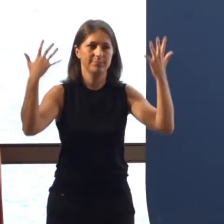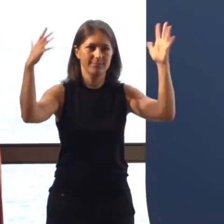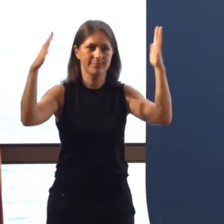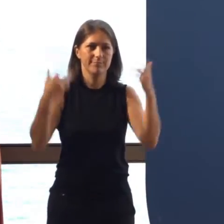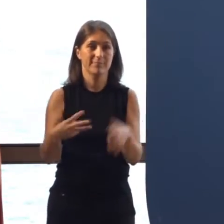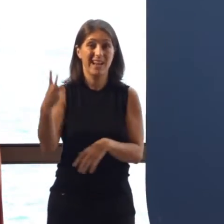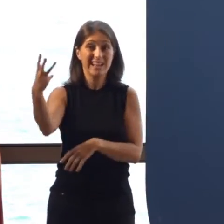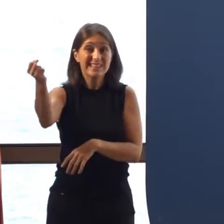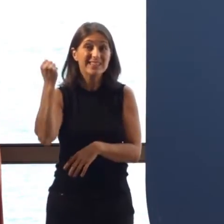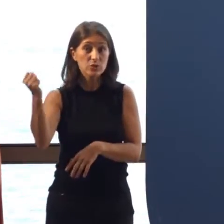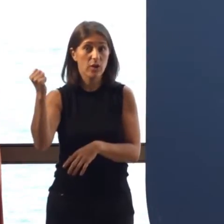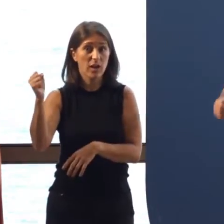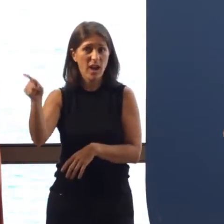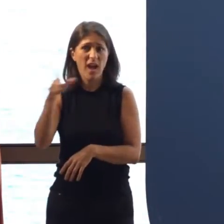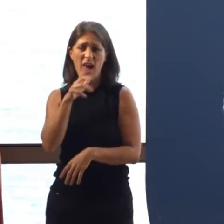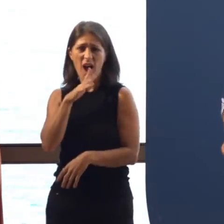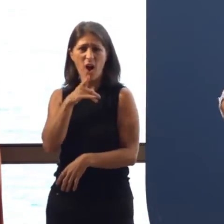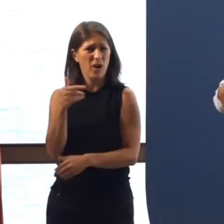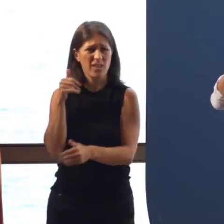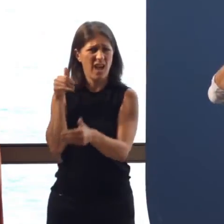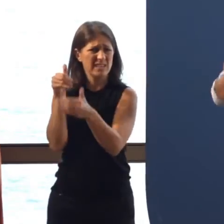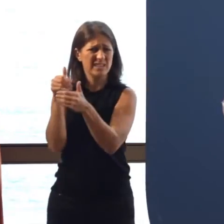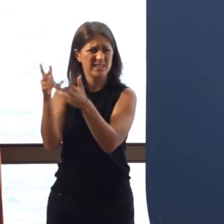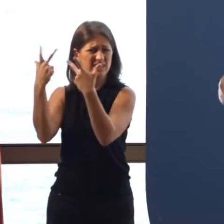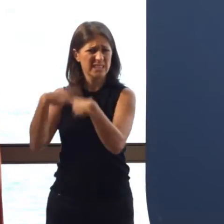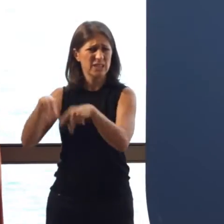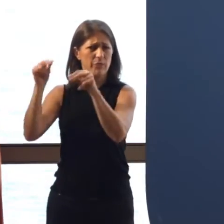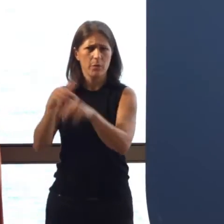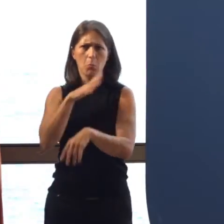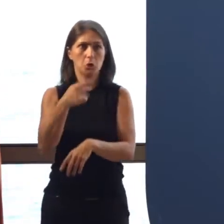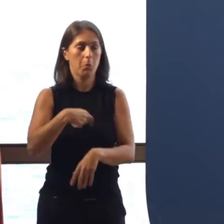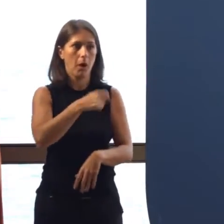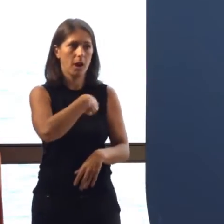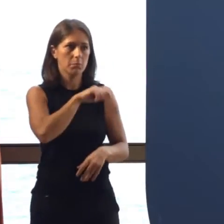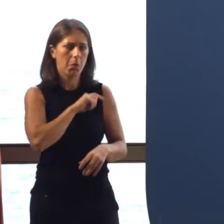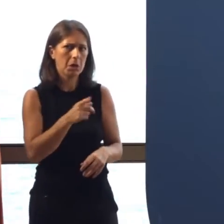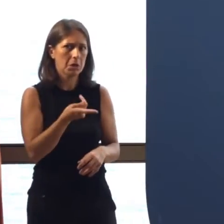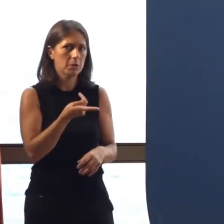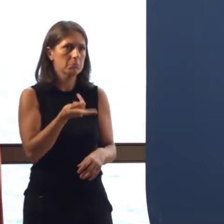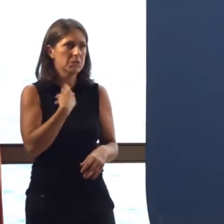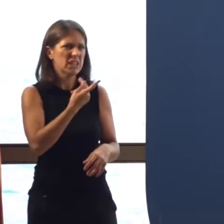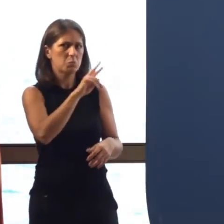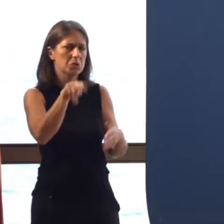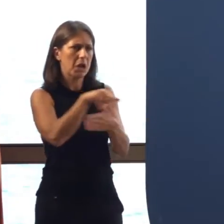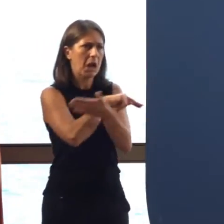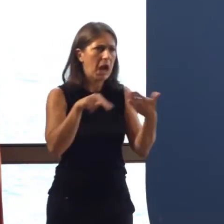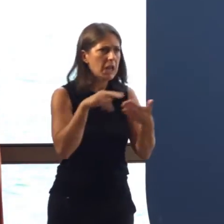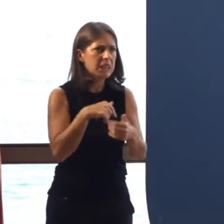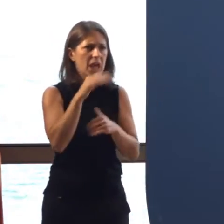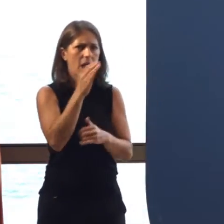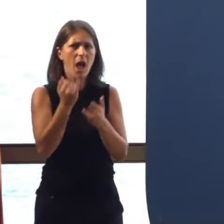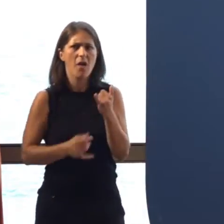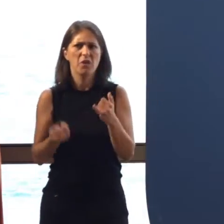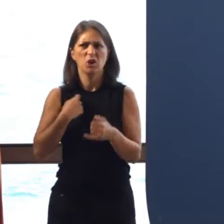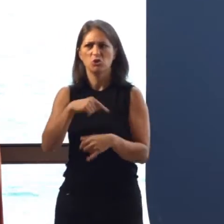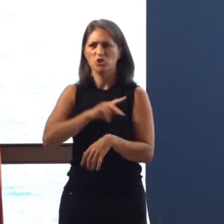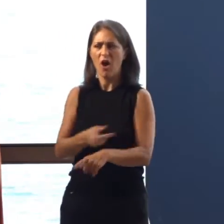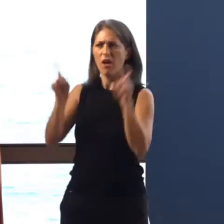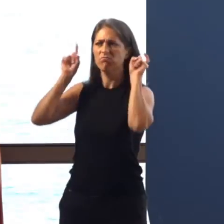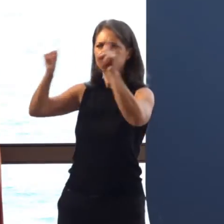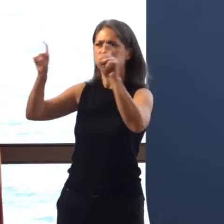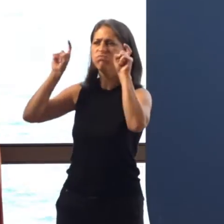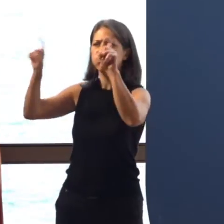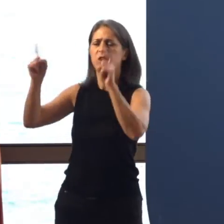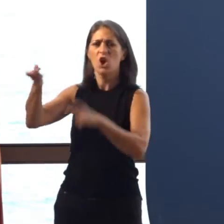A Troika está calada esperando a ver que pasa en España. En España están calados a ver que pasa en Galicia. Imos darlle unha lección á Troika.